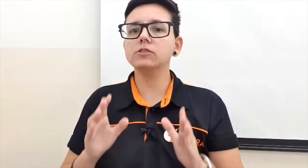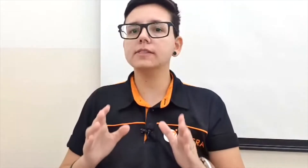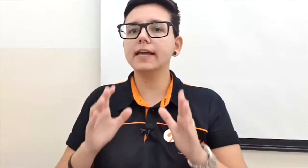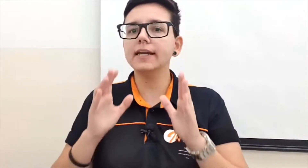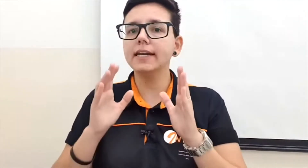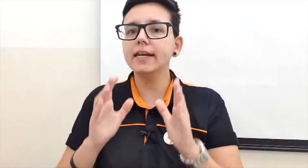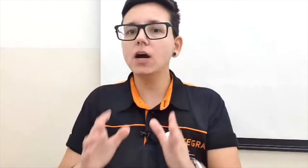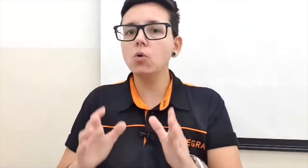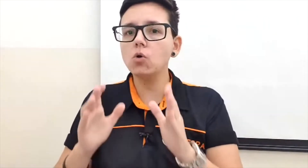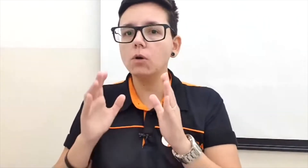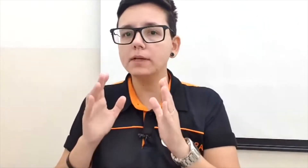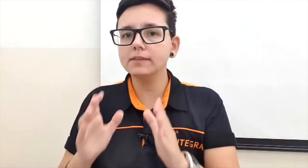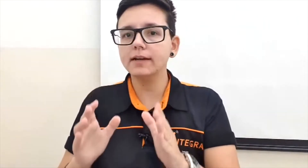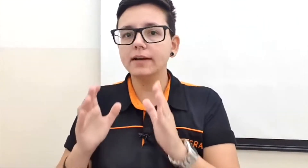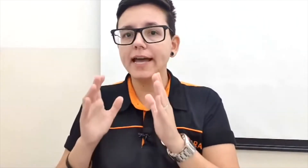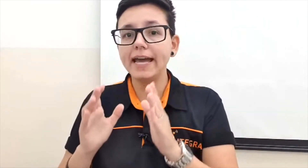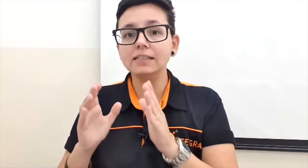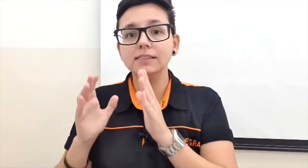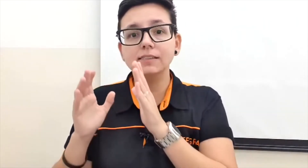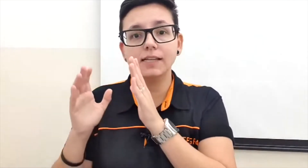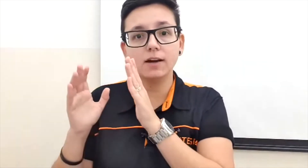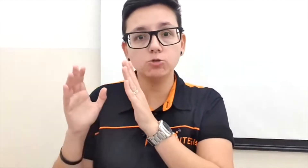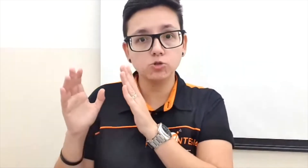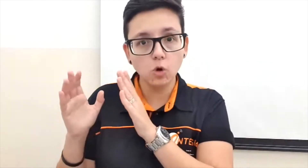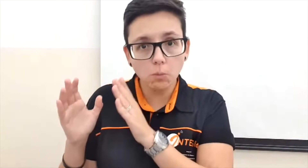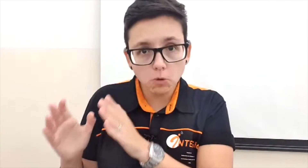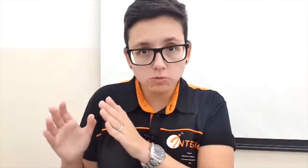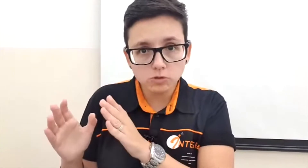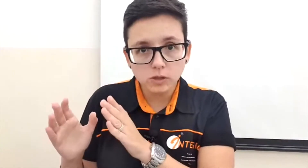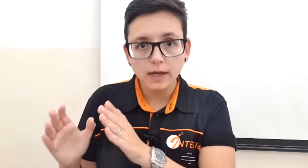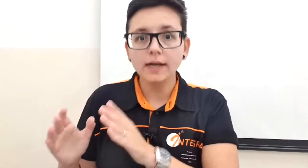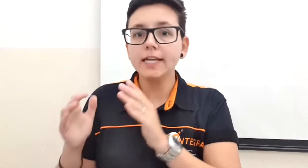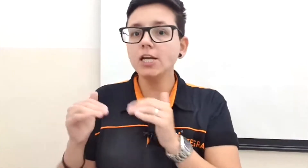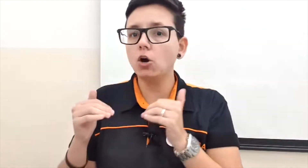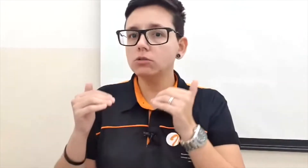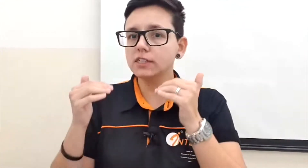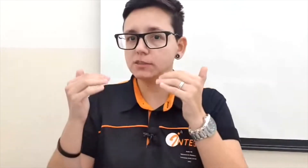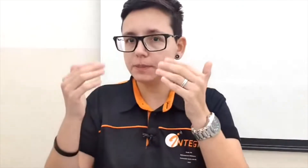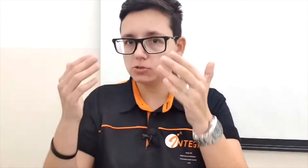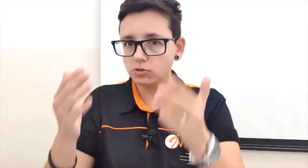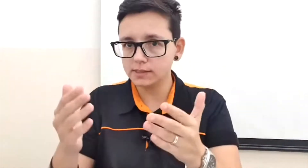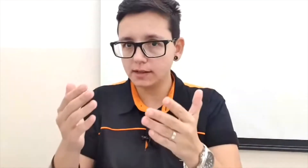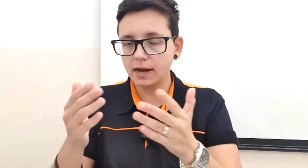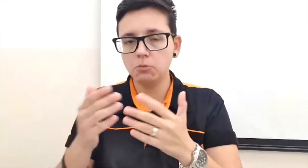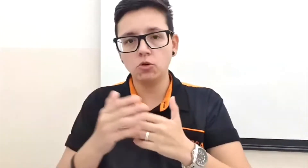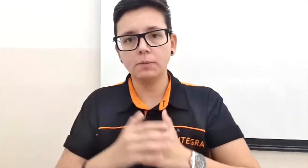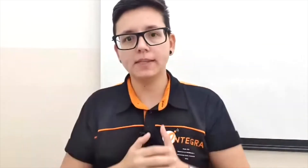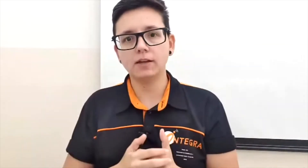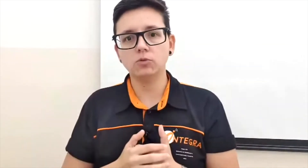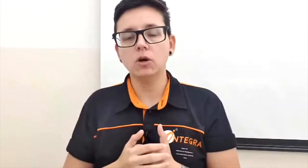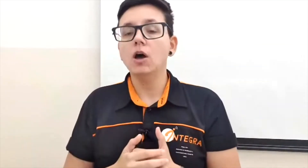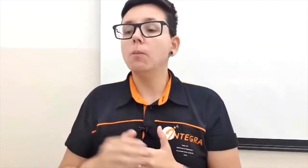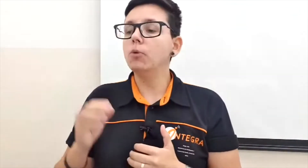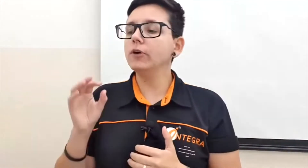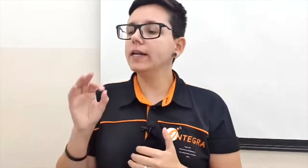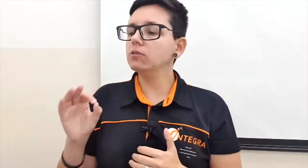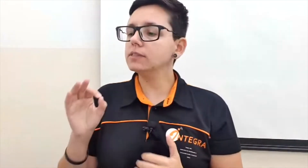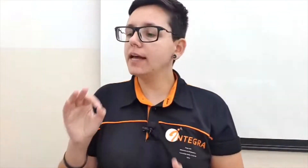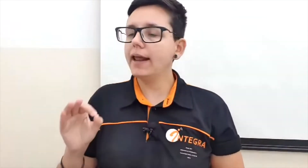você não cometer esses erros comuns que outras pessoas acabam cometendo por não ter